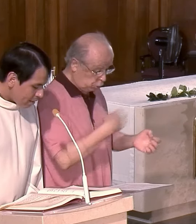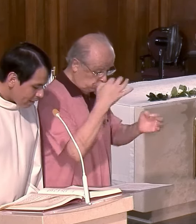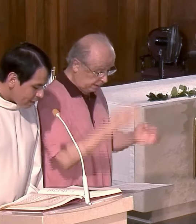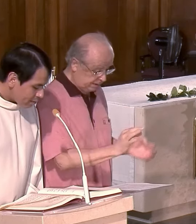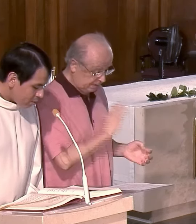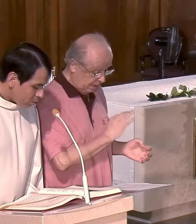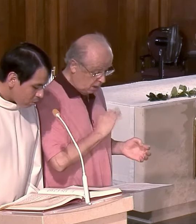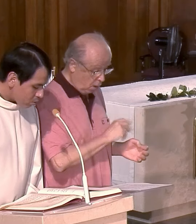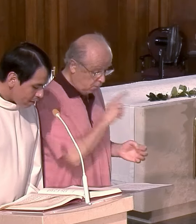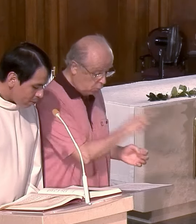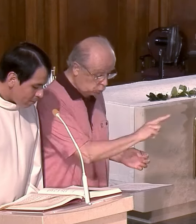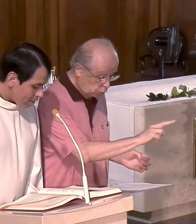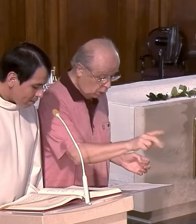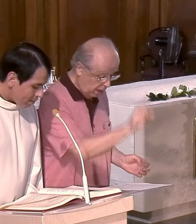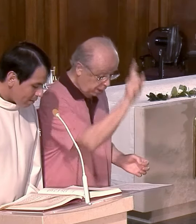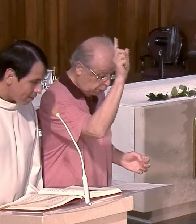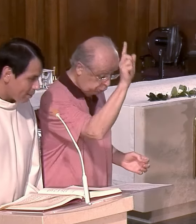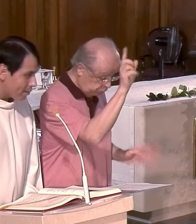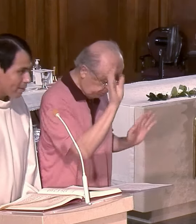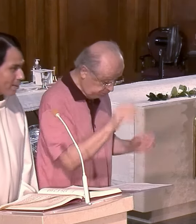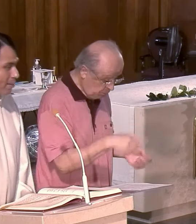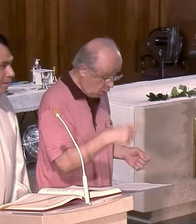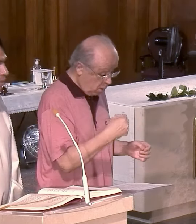pan que el Señor os ha de comer.